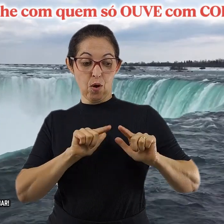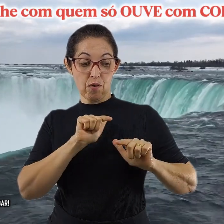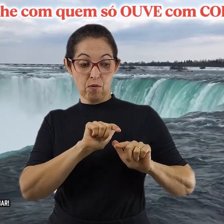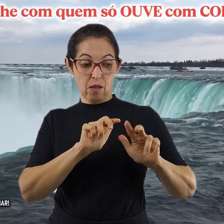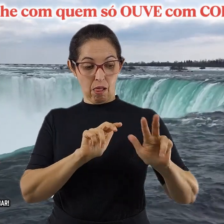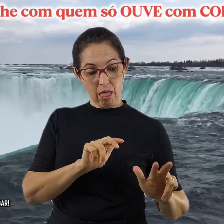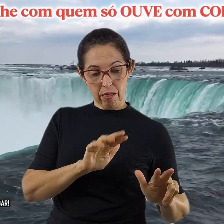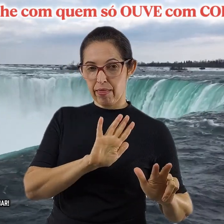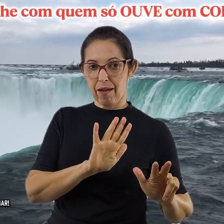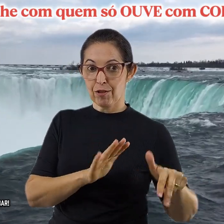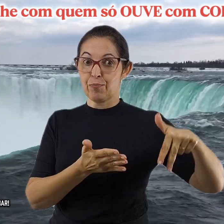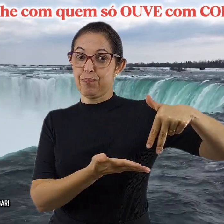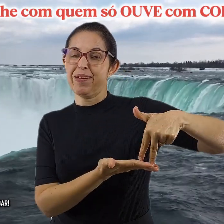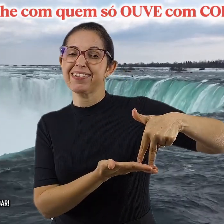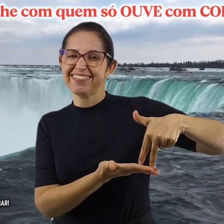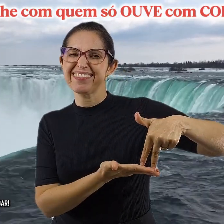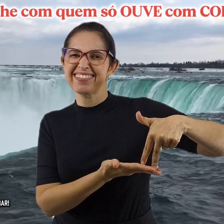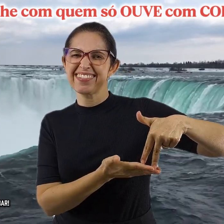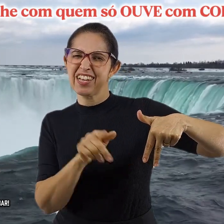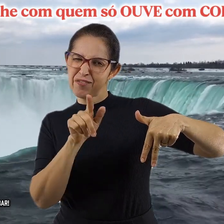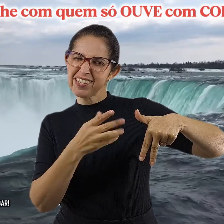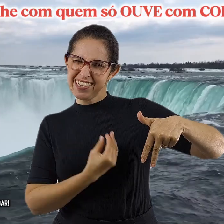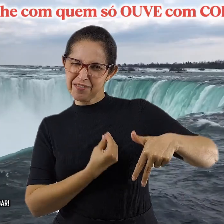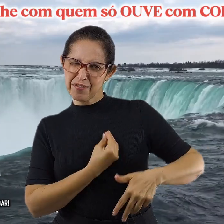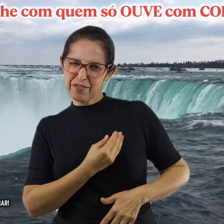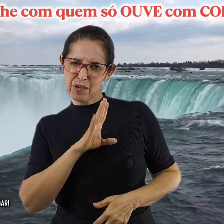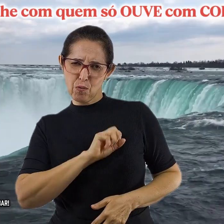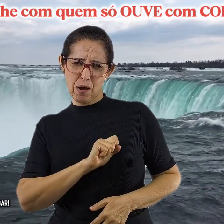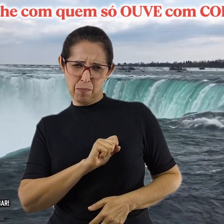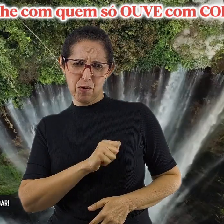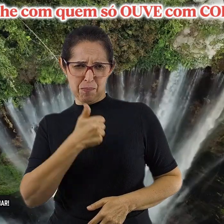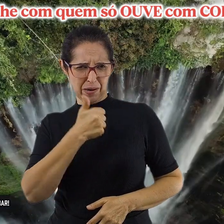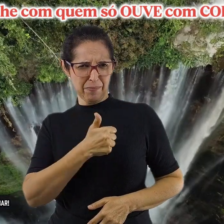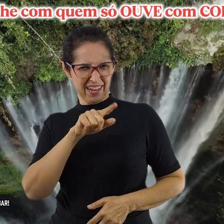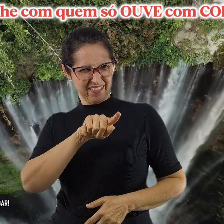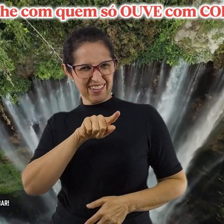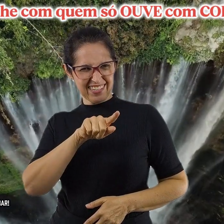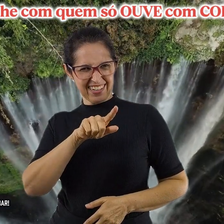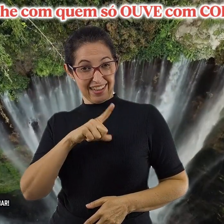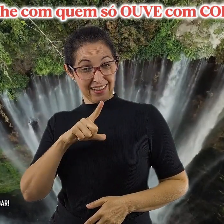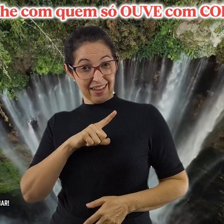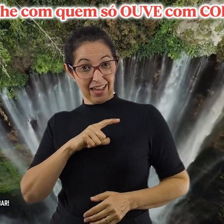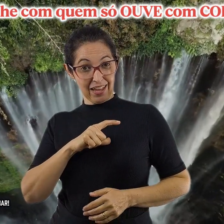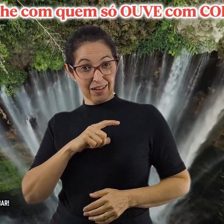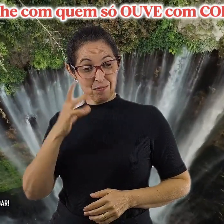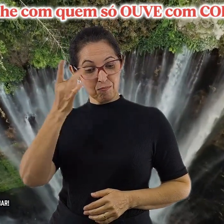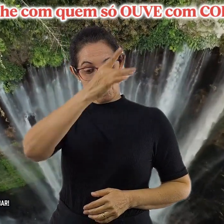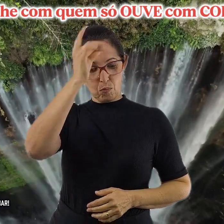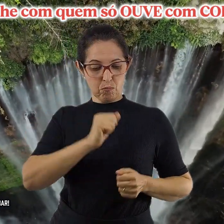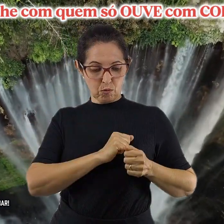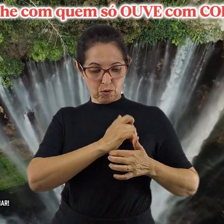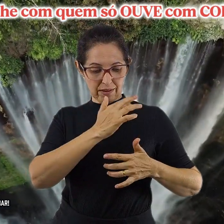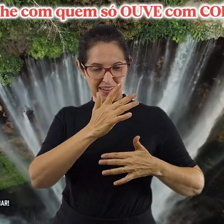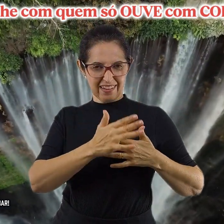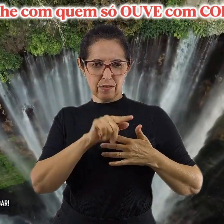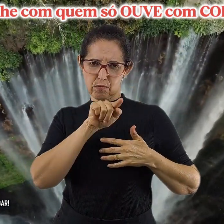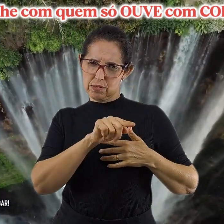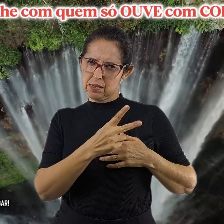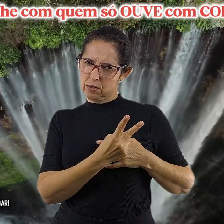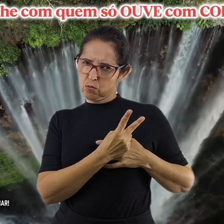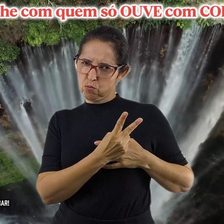Amém? Mas eu estou vivendo o primeiro amor. Quem está vivendo o primeiro amor, está cheio do Espírito Santo,